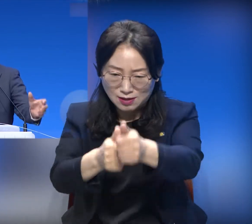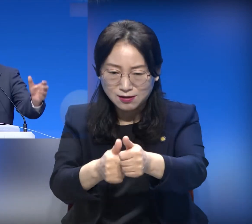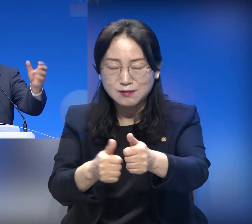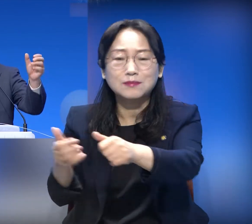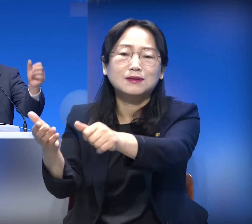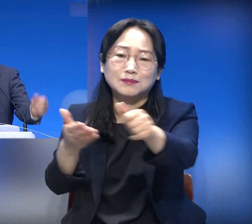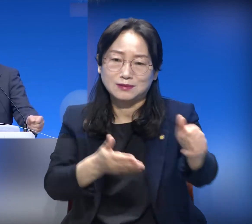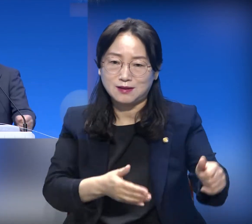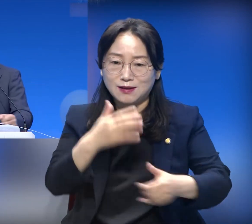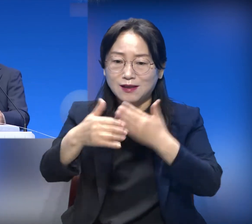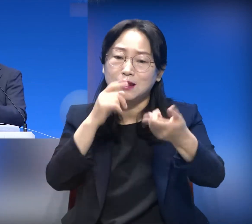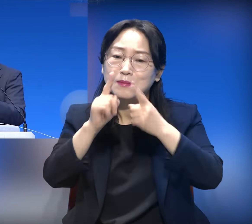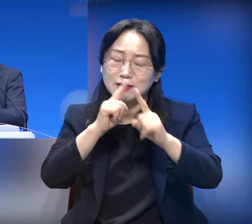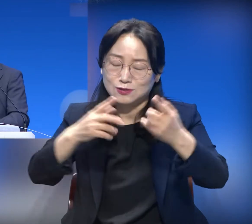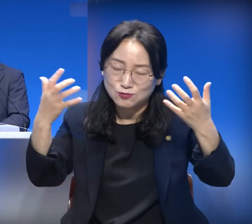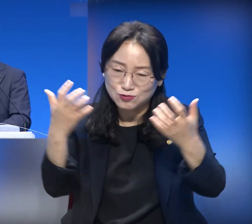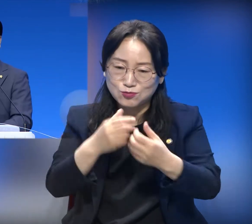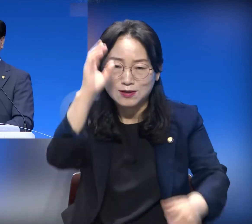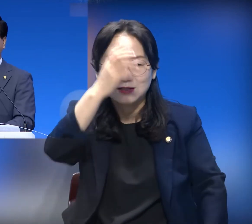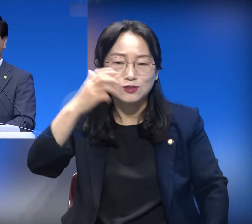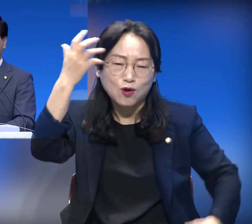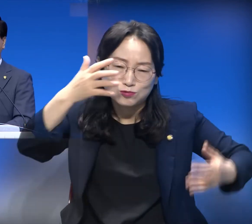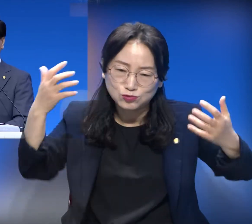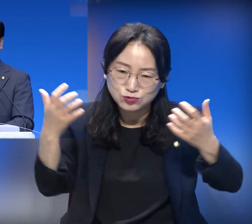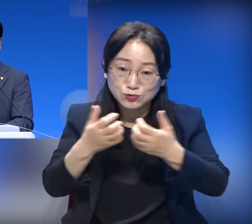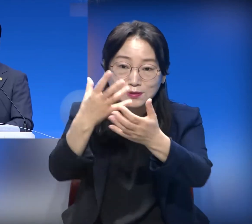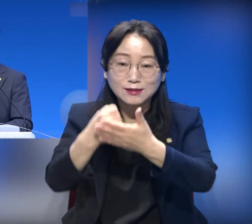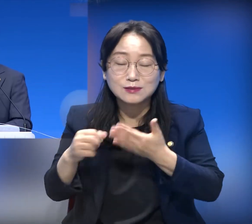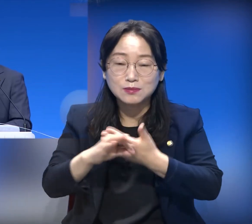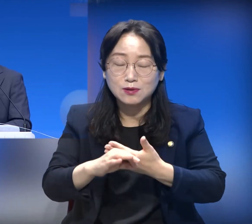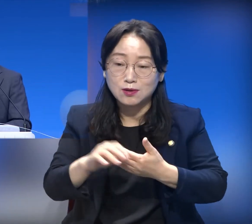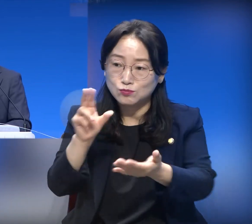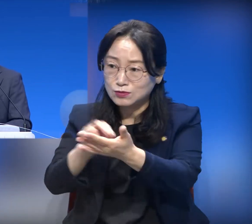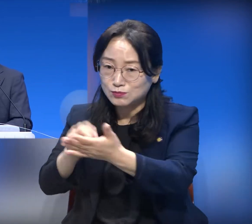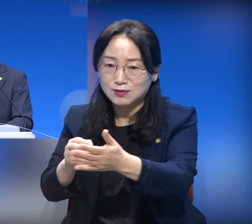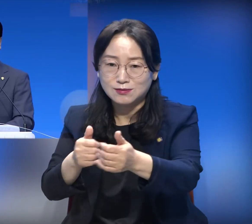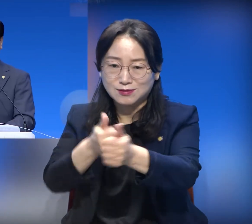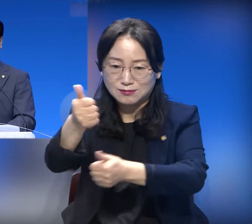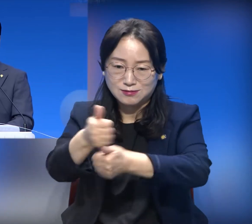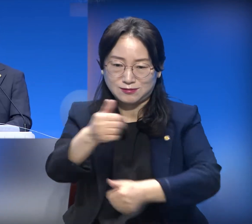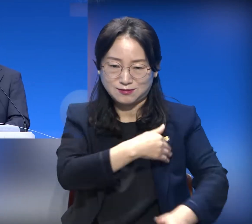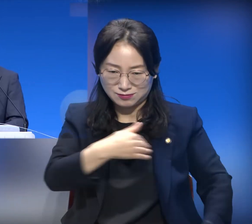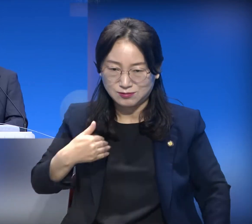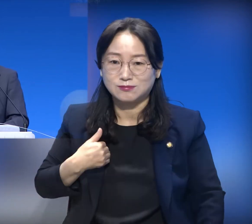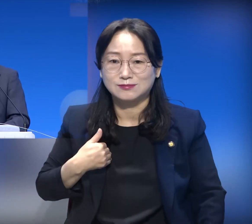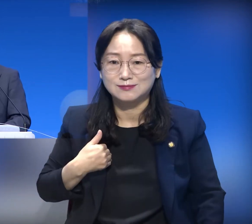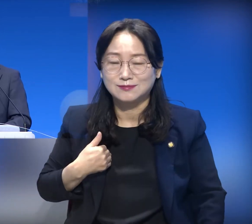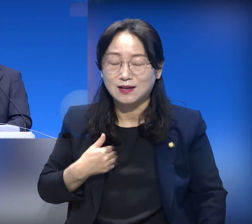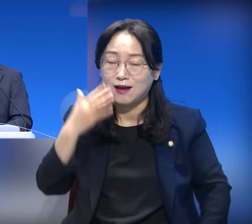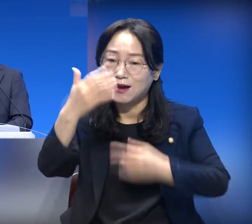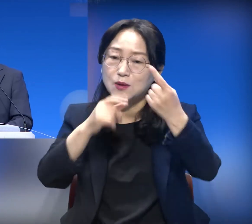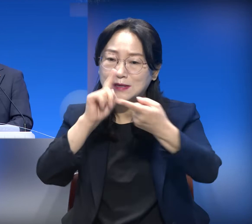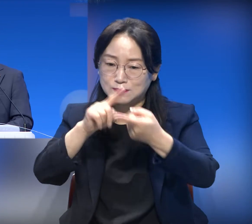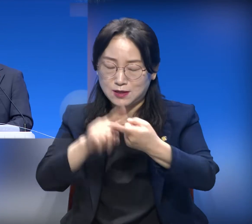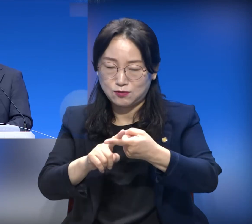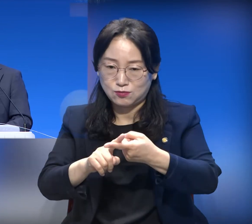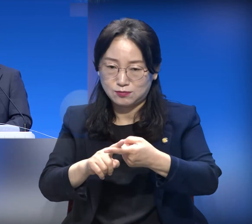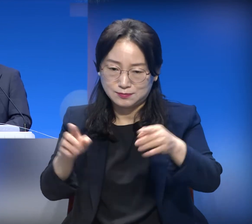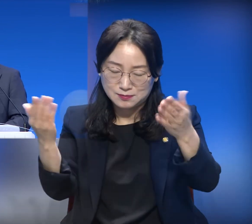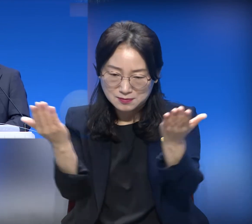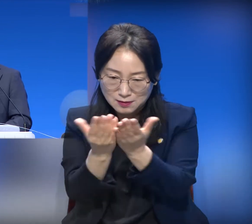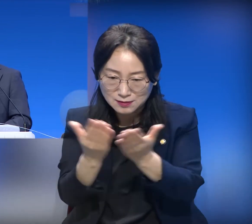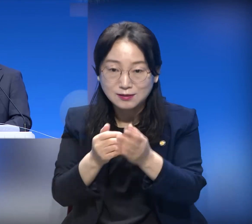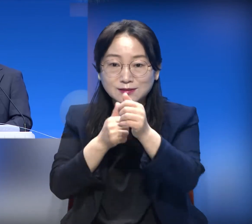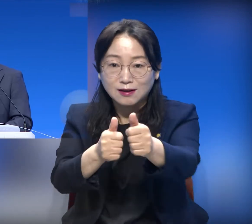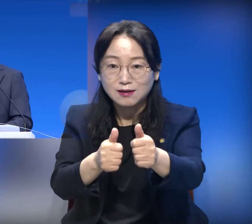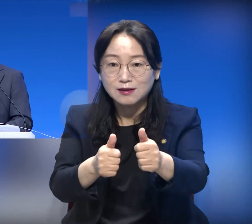바랍니다. 말씀으로 충만하고 성령으로 충만하면 어떤 문제도 우리가 넉넉히 이기게 되는 것입니다. 말씀에 서 있는 사람은 환난의